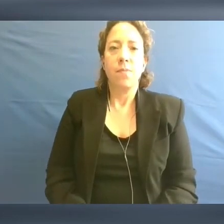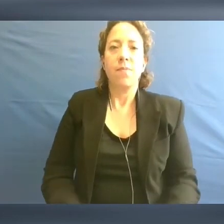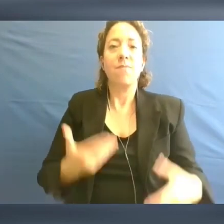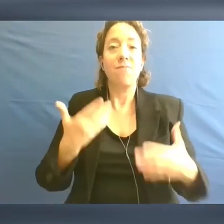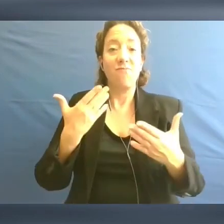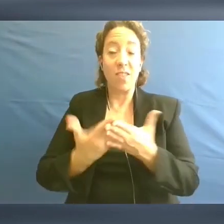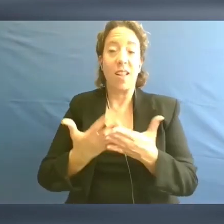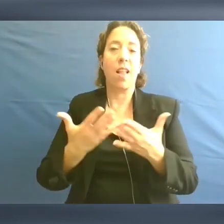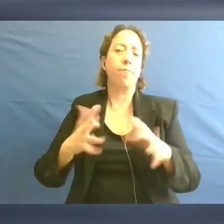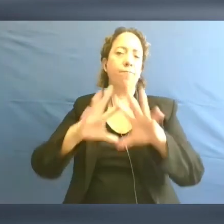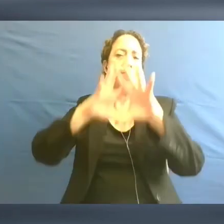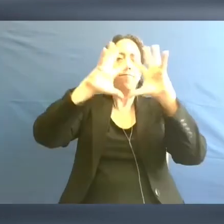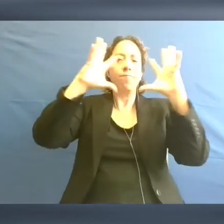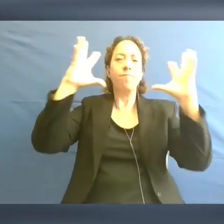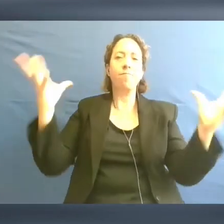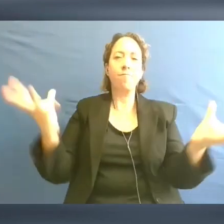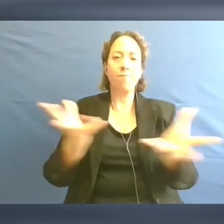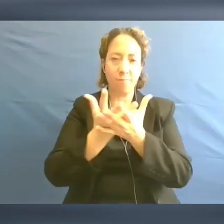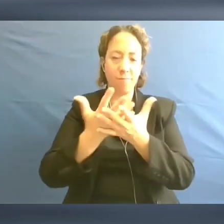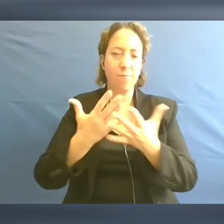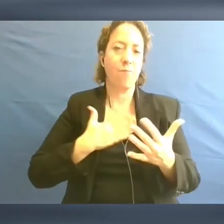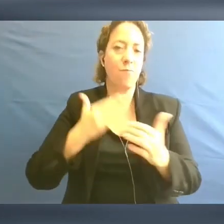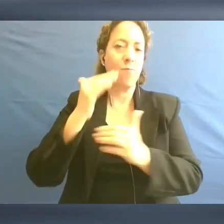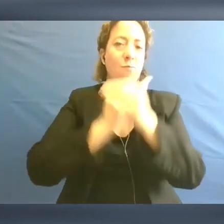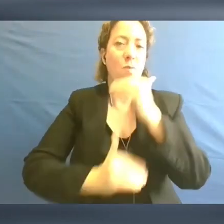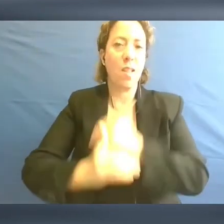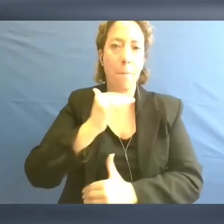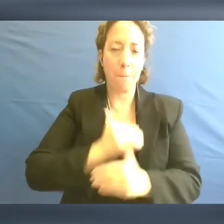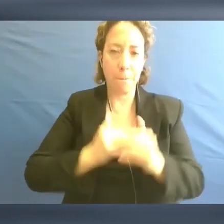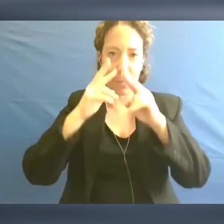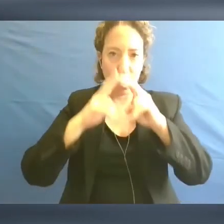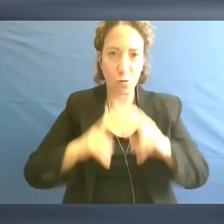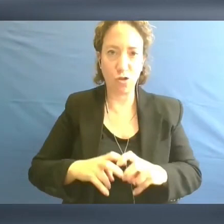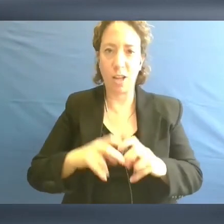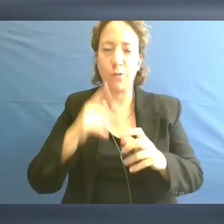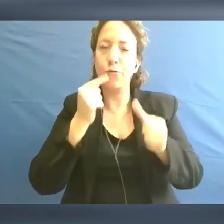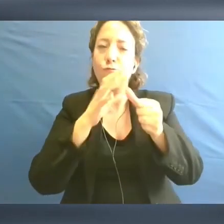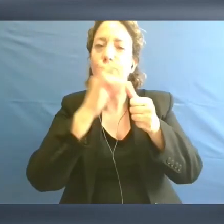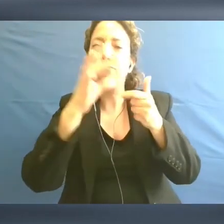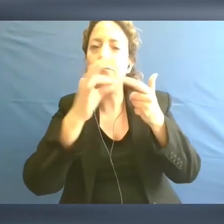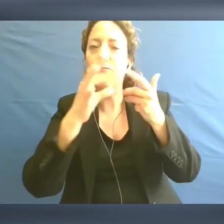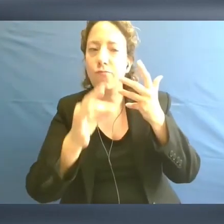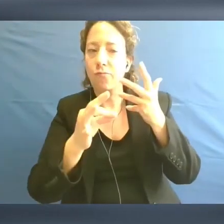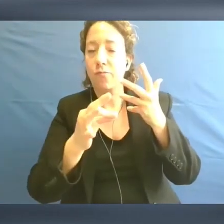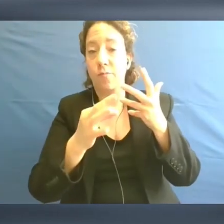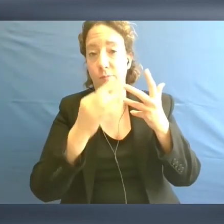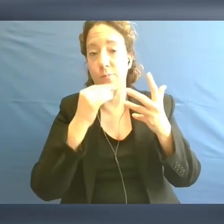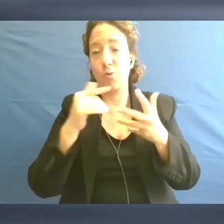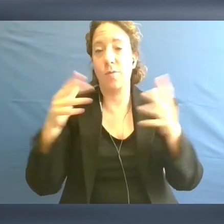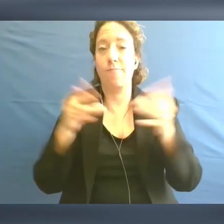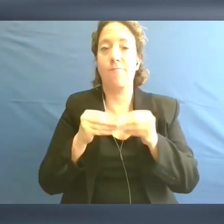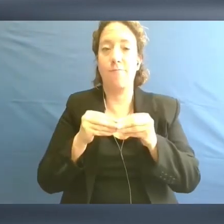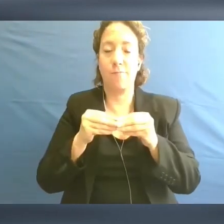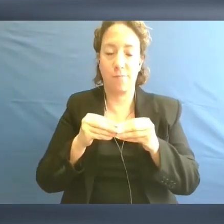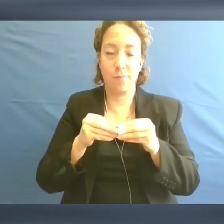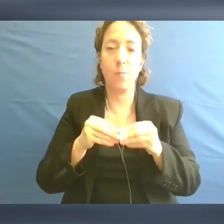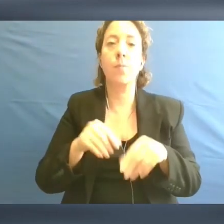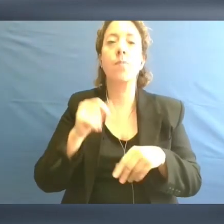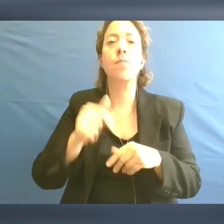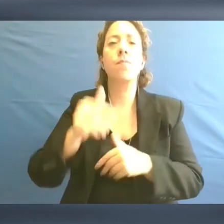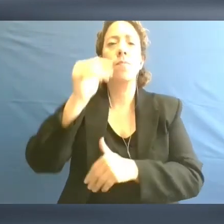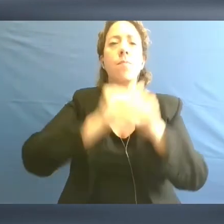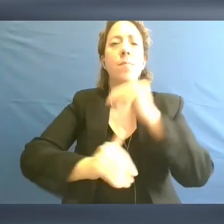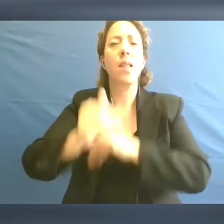de notre programme de recherche avec quelques-uns des projets qui constituent ce programme de recherche. Donc ce programme de